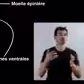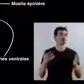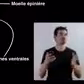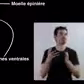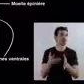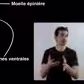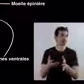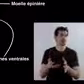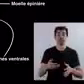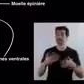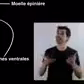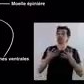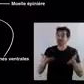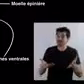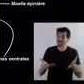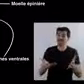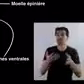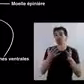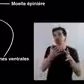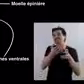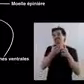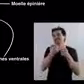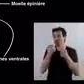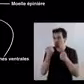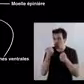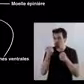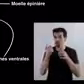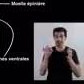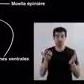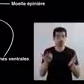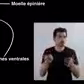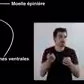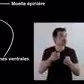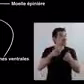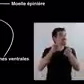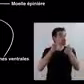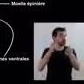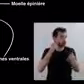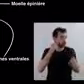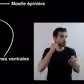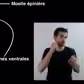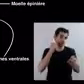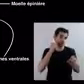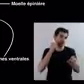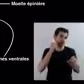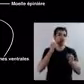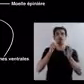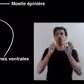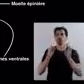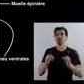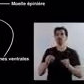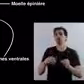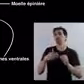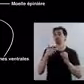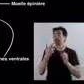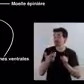tendon. Celui-ci est déformé. Et n'étant pas élastique, cela vous étire le muscle. Et donc, ça vous étire le fuseau neuromusculaire.